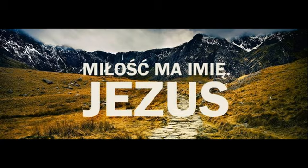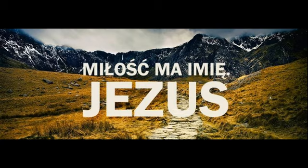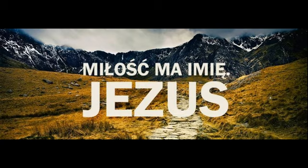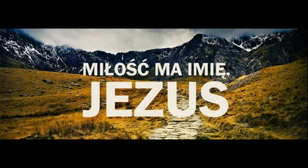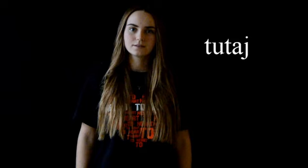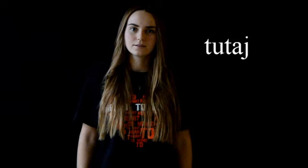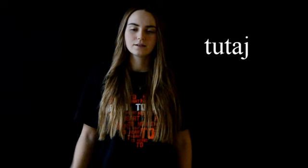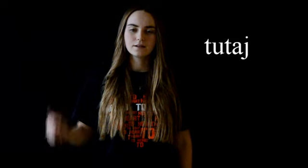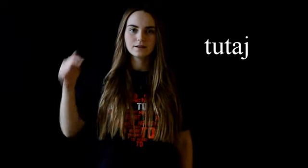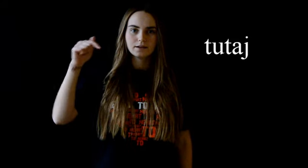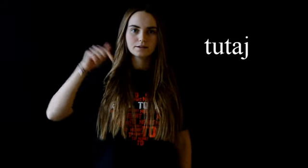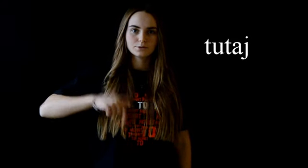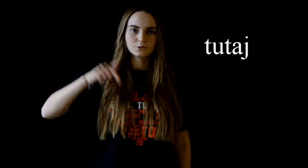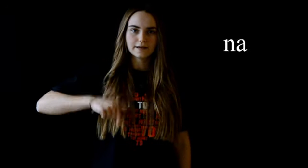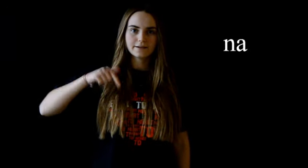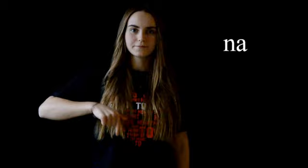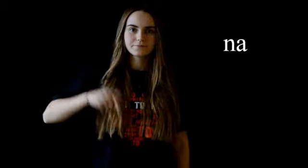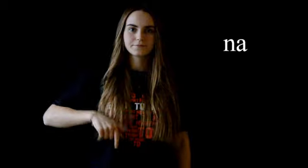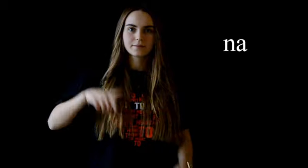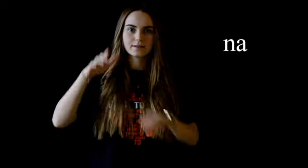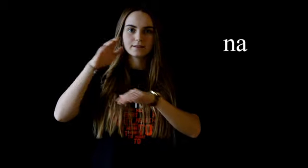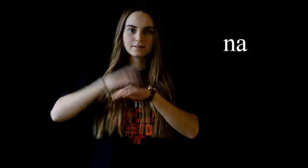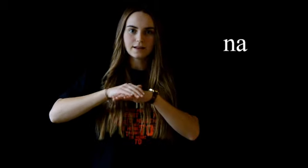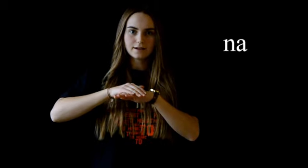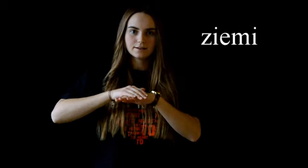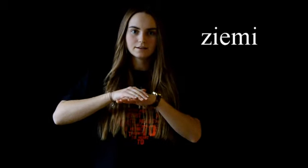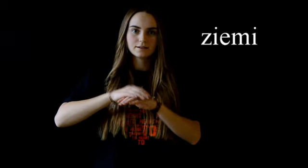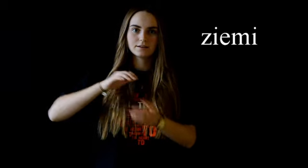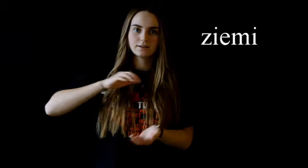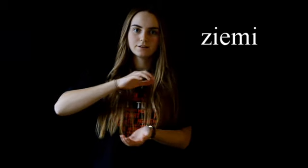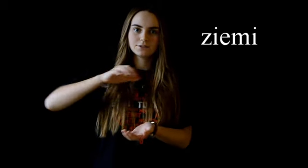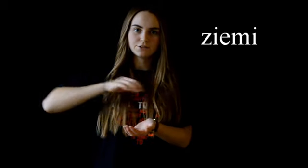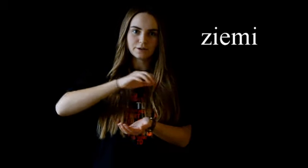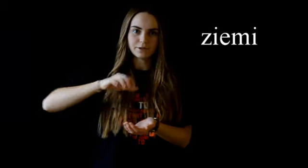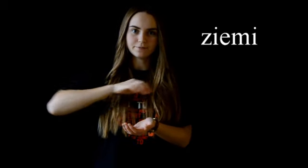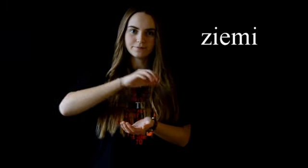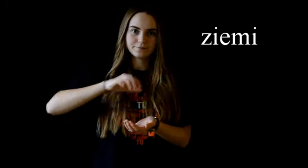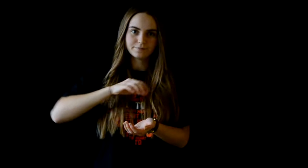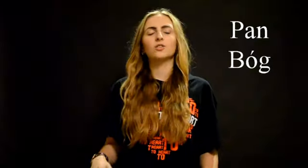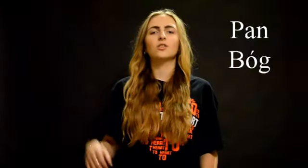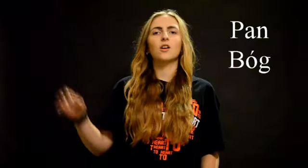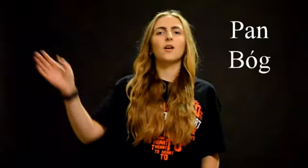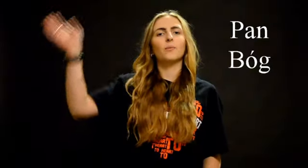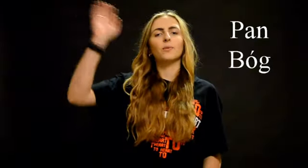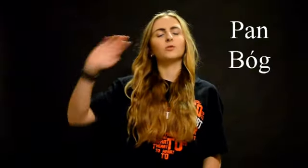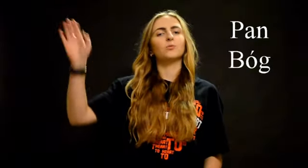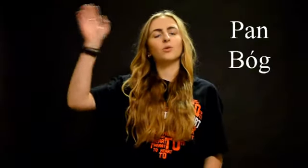Kochaj mnie, wtedy znajdę w życiu sens. Kochaj mnie, jak już nie mam siły biec. Kochaj mnie, kiedy ogarnia mnie